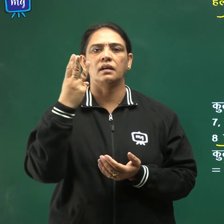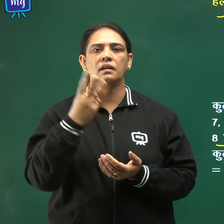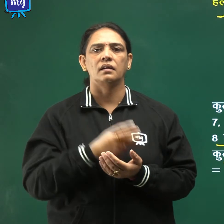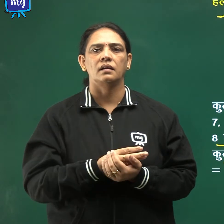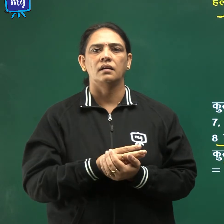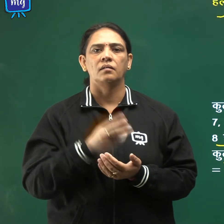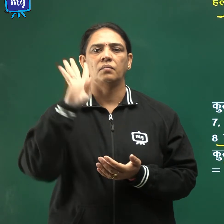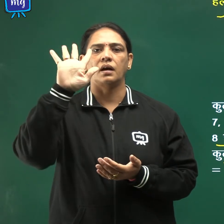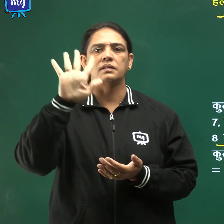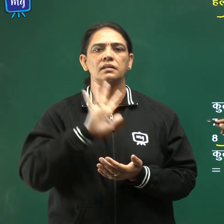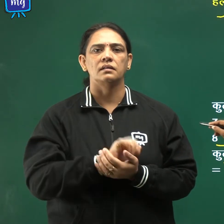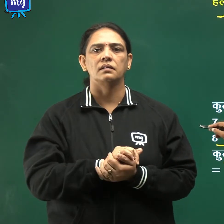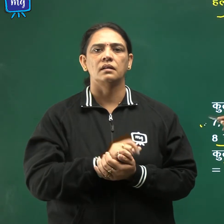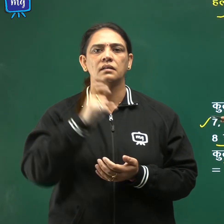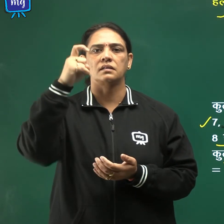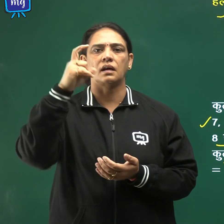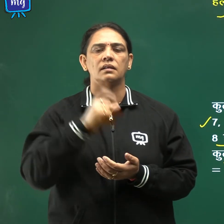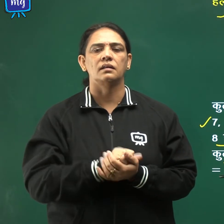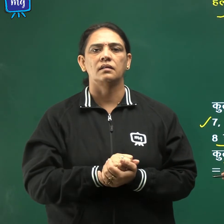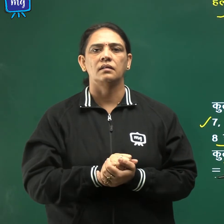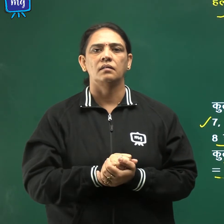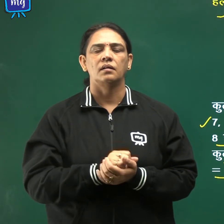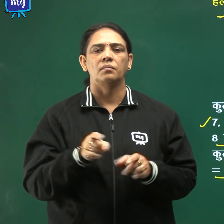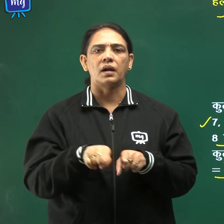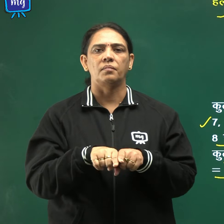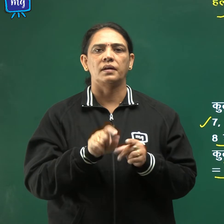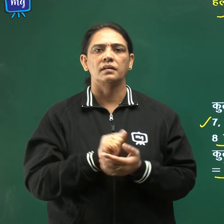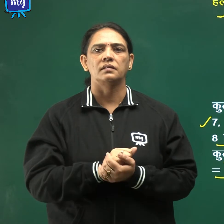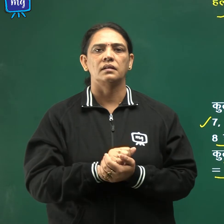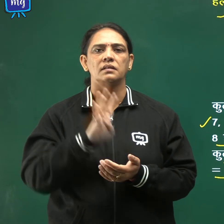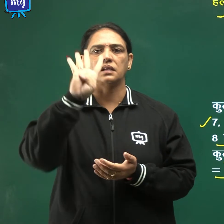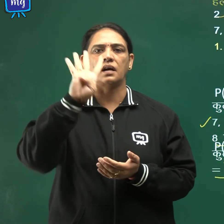210 57 बराबर